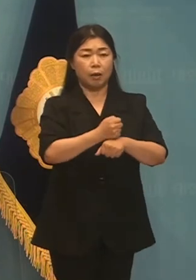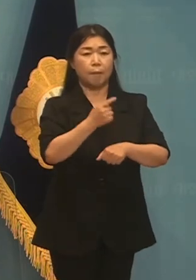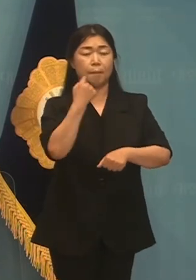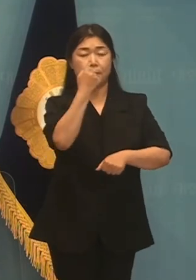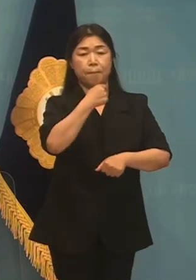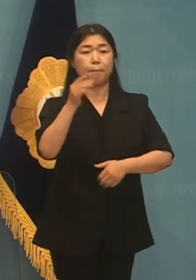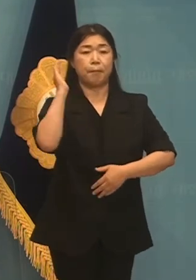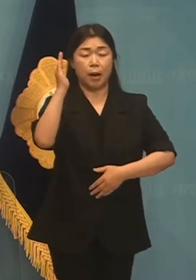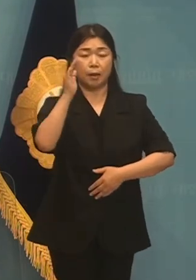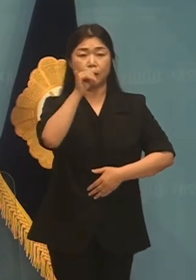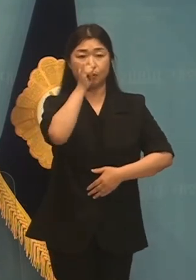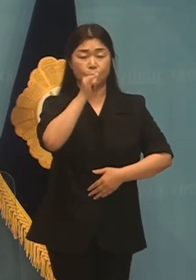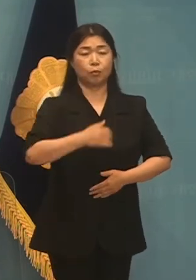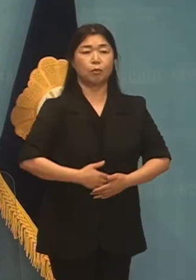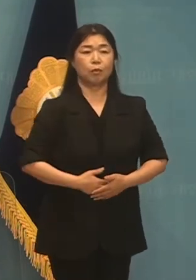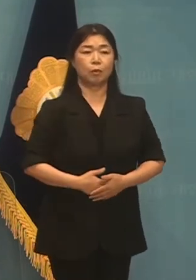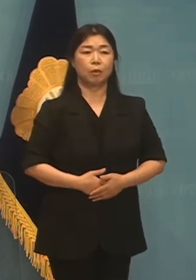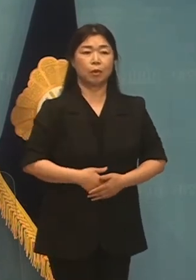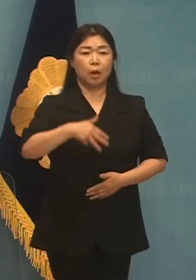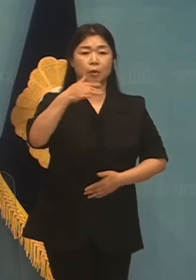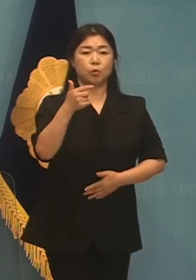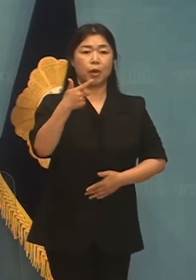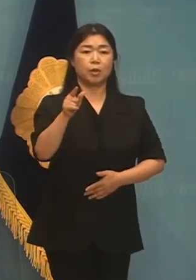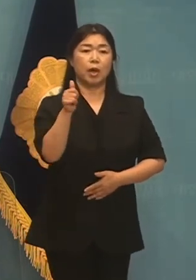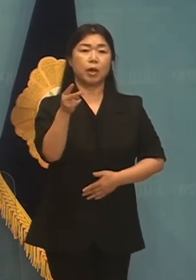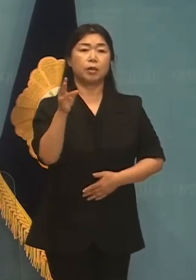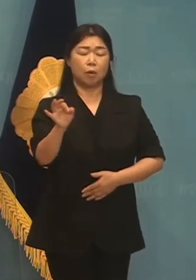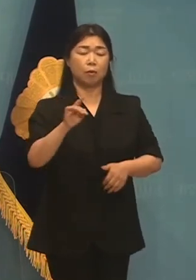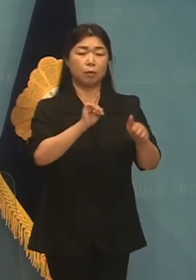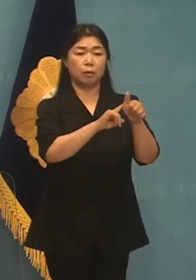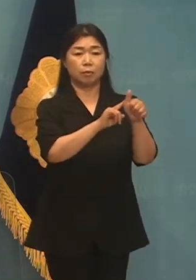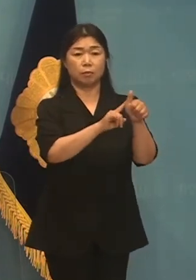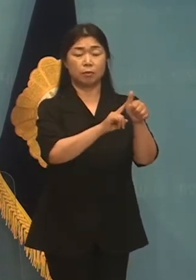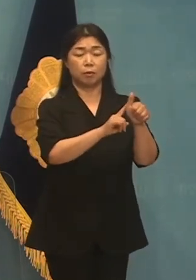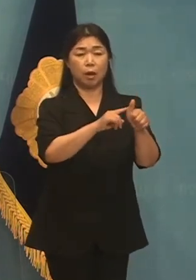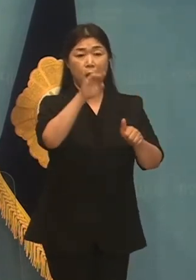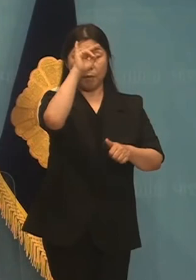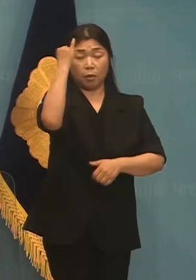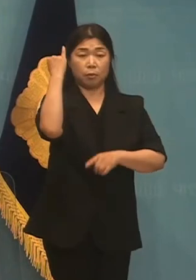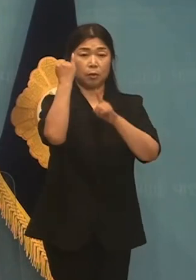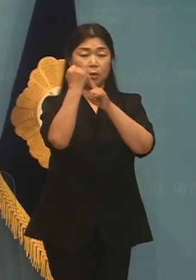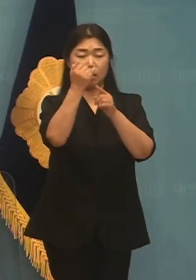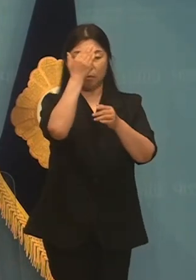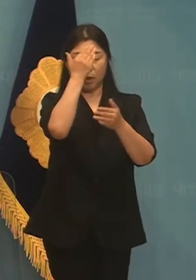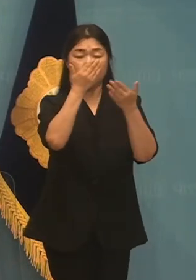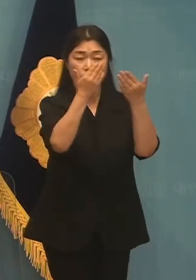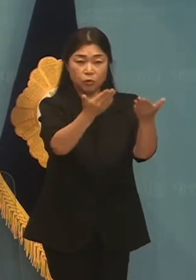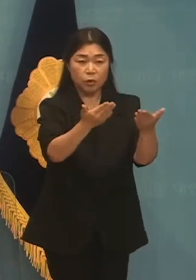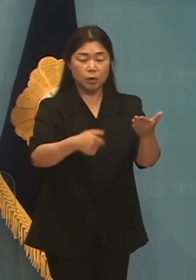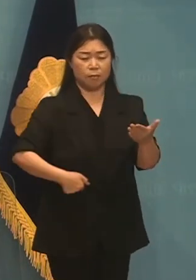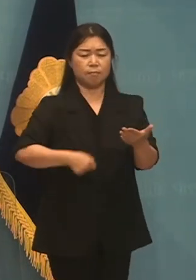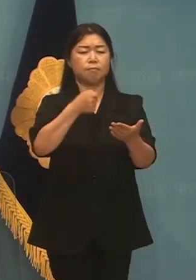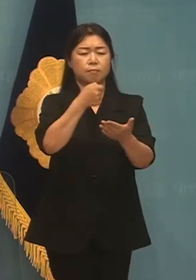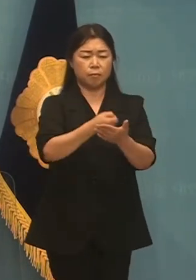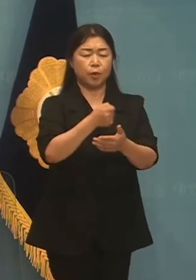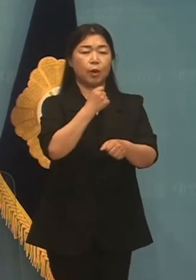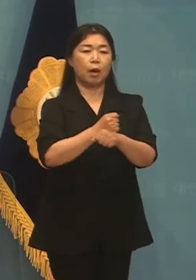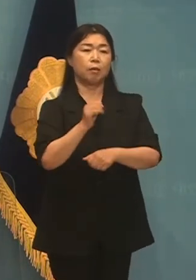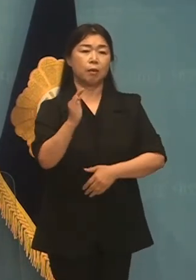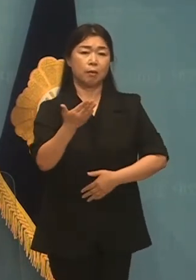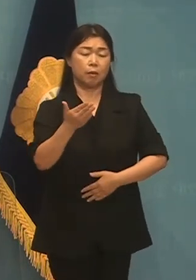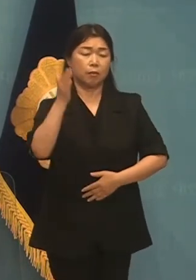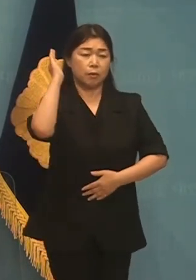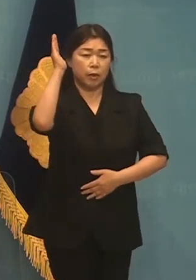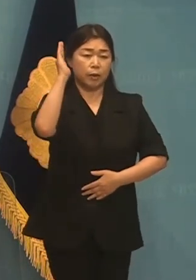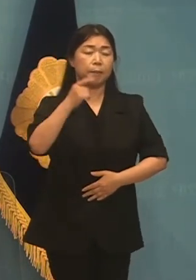스스로를 부정하고 최재형 예비 후보는 박근혜 전 대통령의 사면에 용단을 내려야